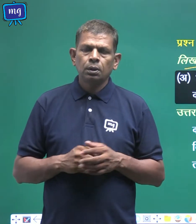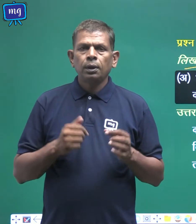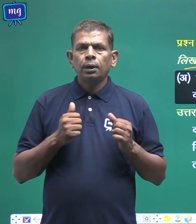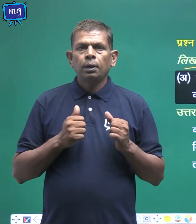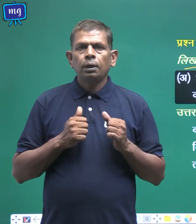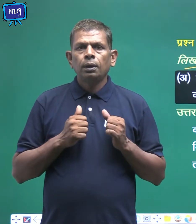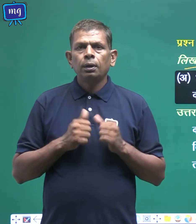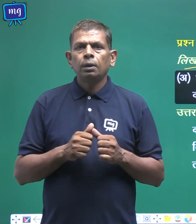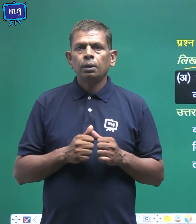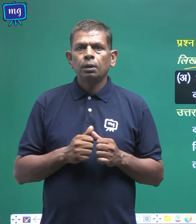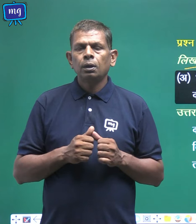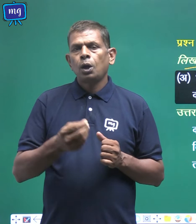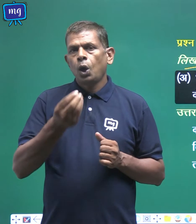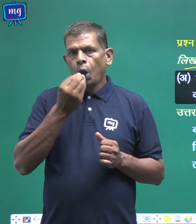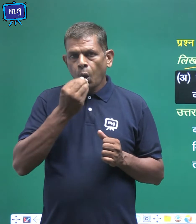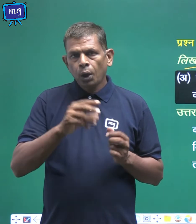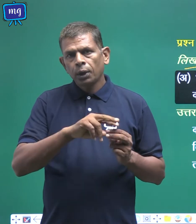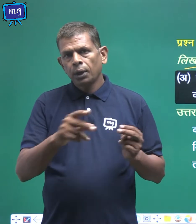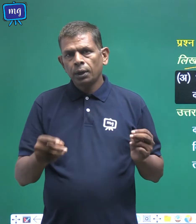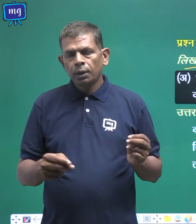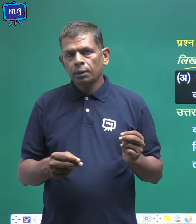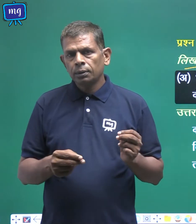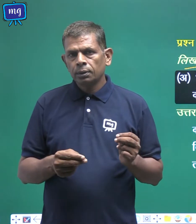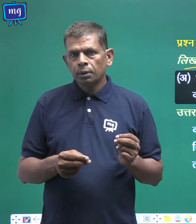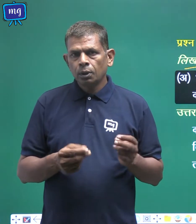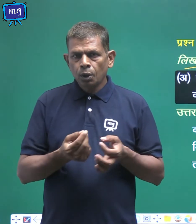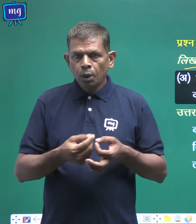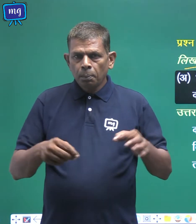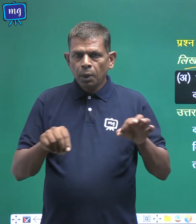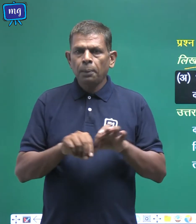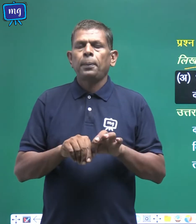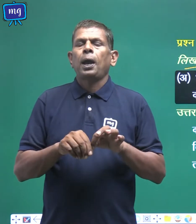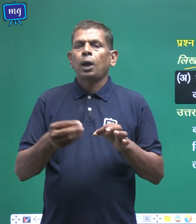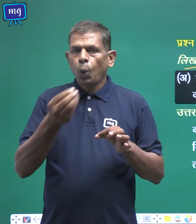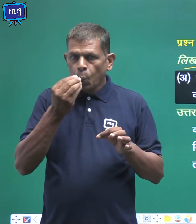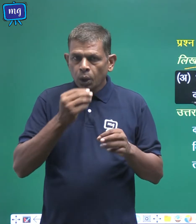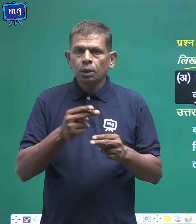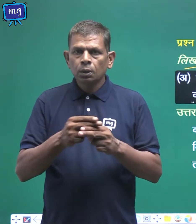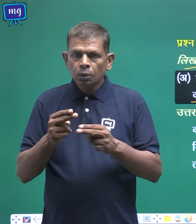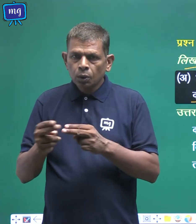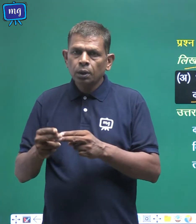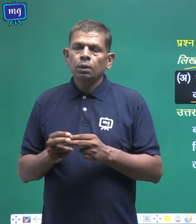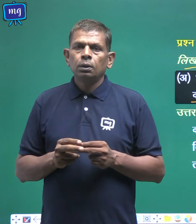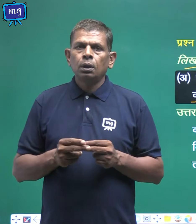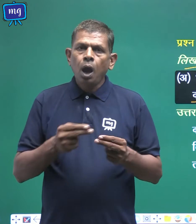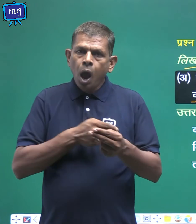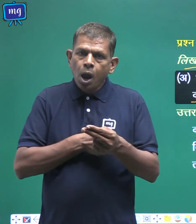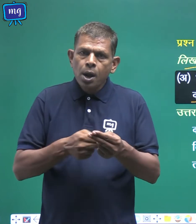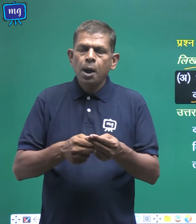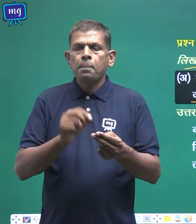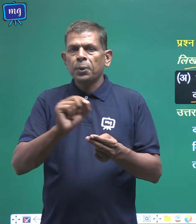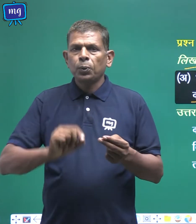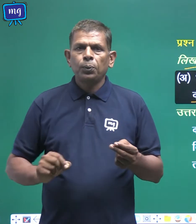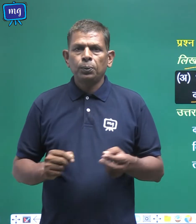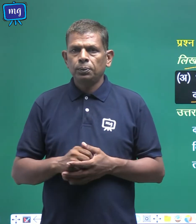अ, भोजन के प्रमुख पोषक तत्वों के नाम लिखिए।